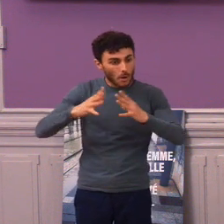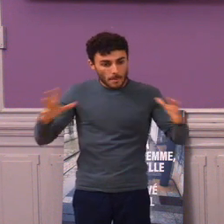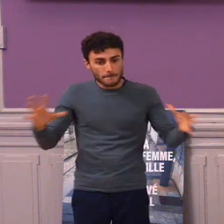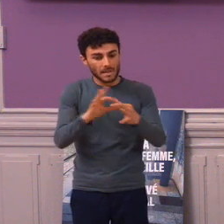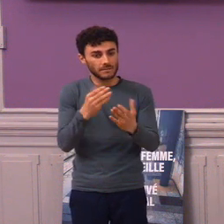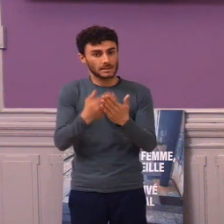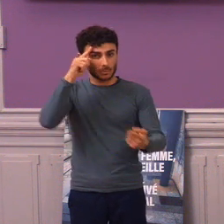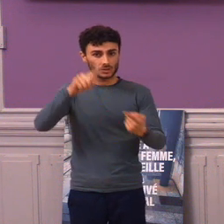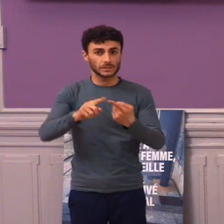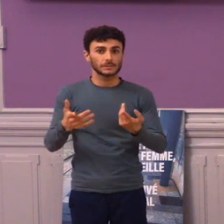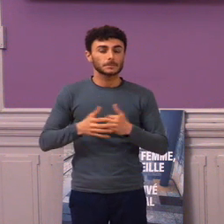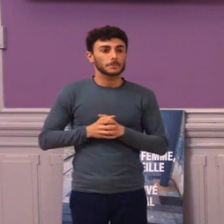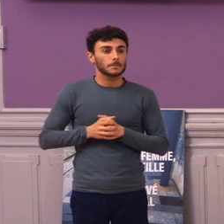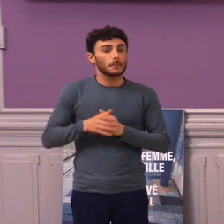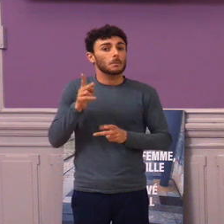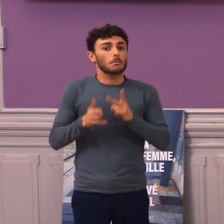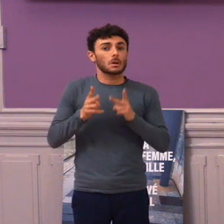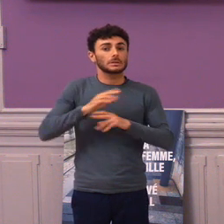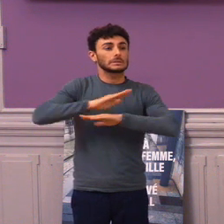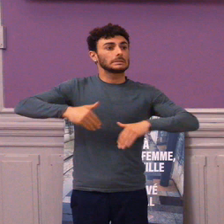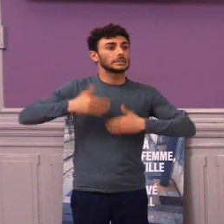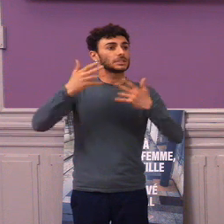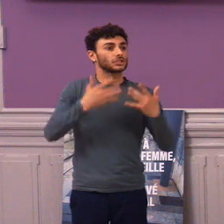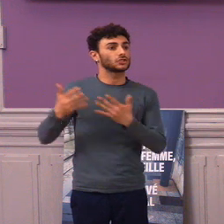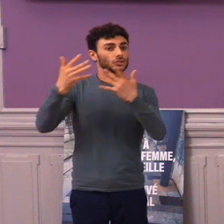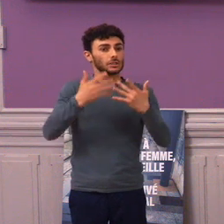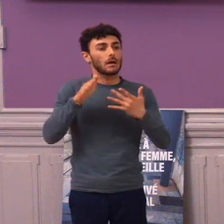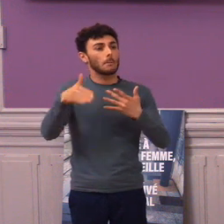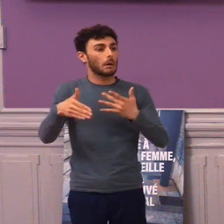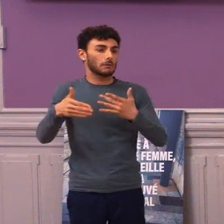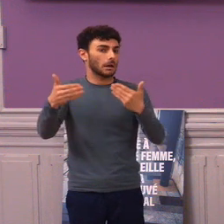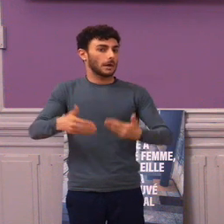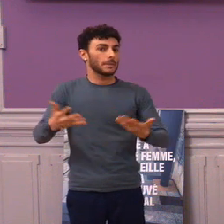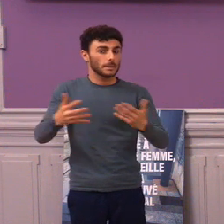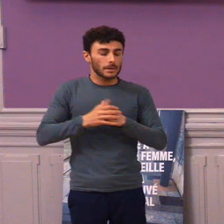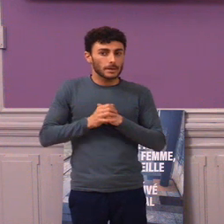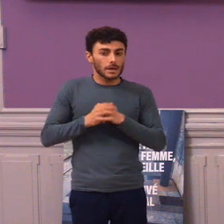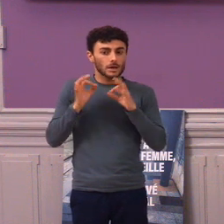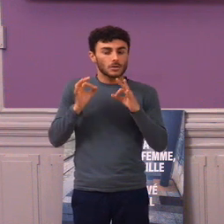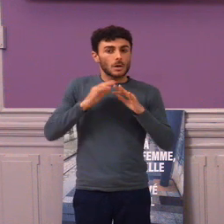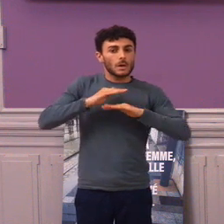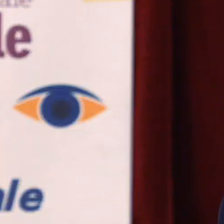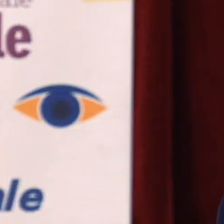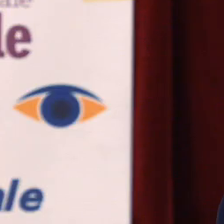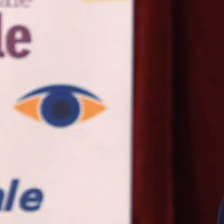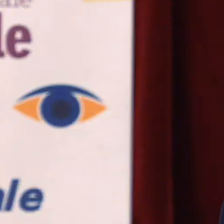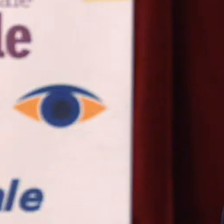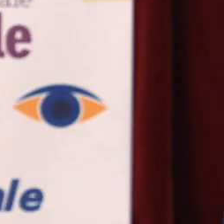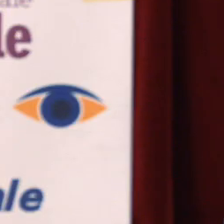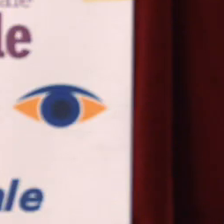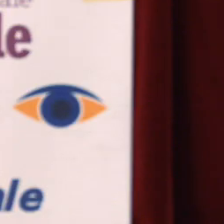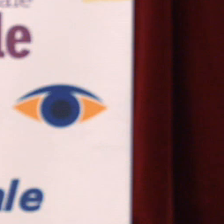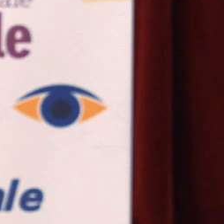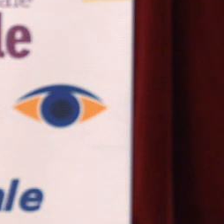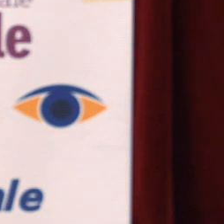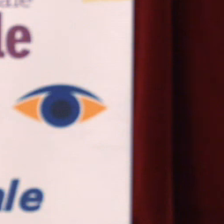et puis peut-être un dernier chiffre et je m'arrêterai là donc sur ce que ça représente à peu près en termes